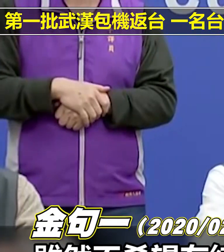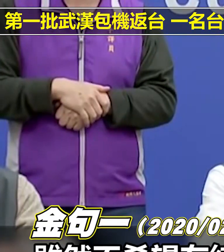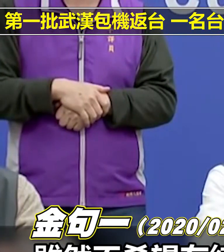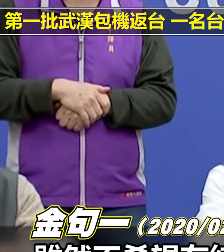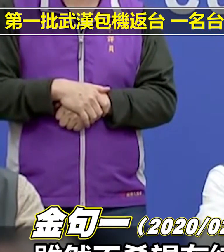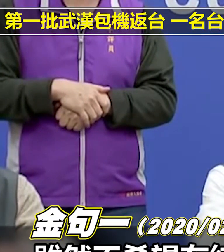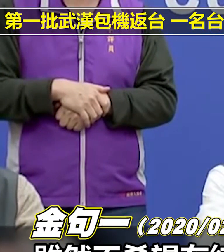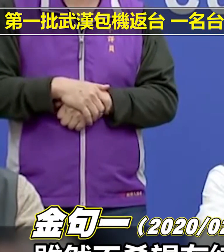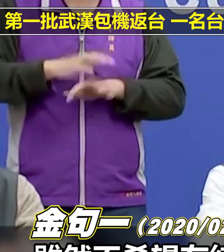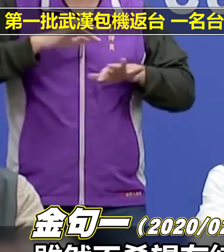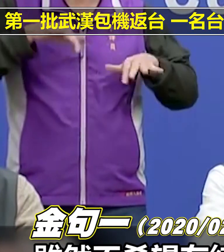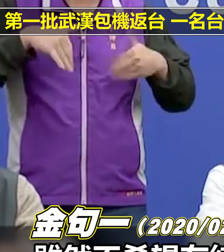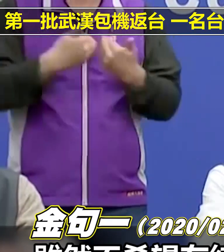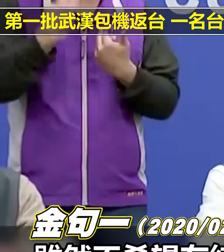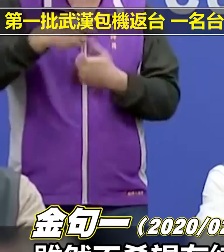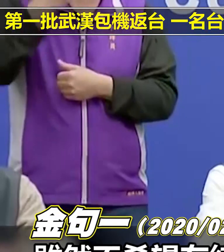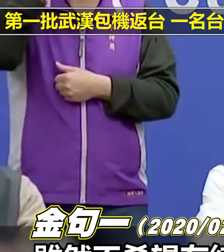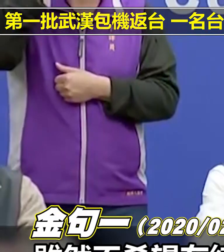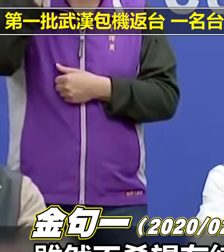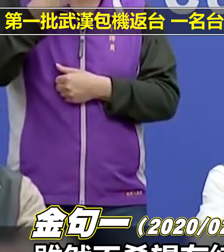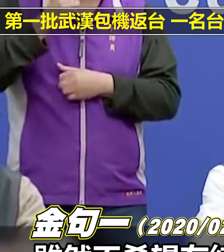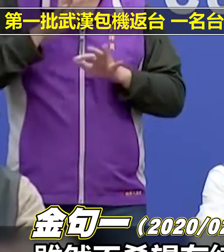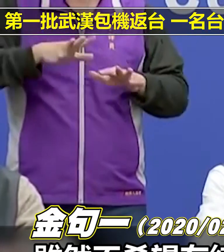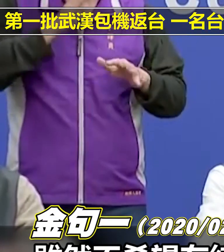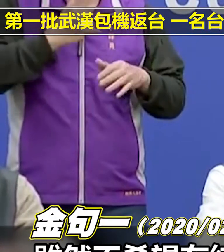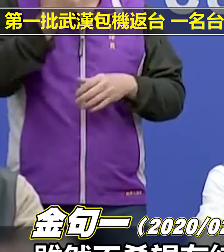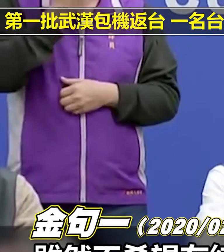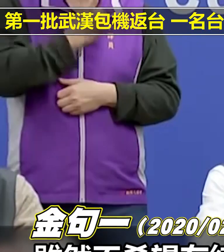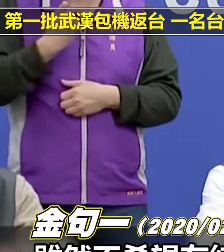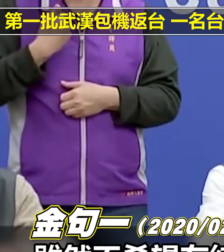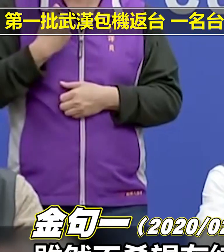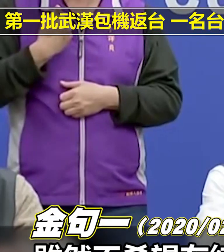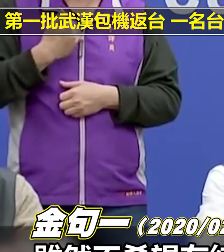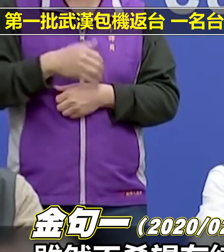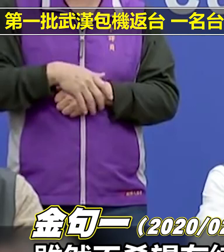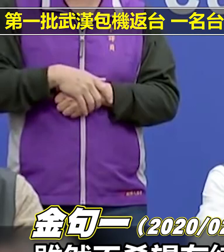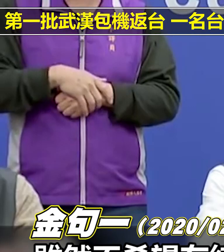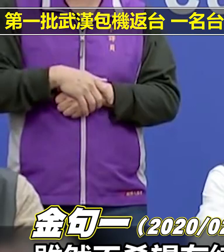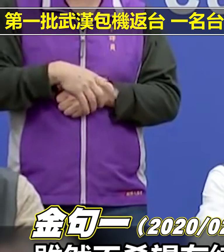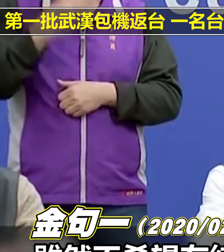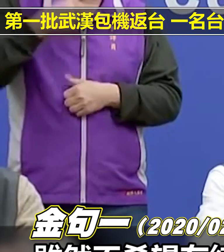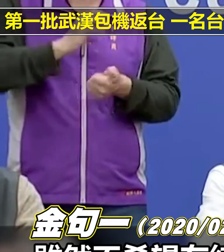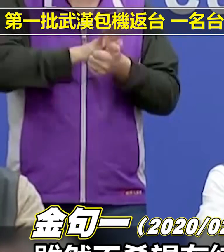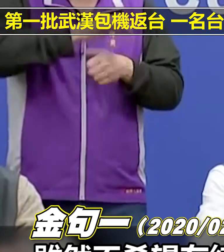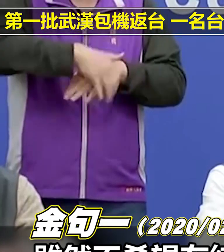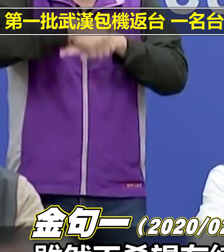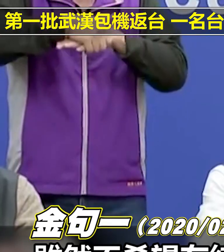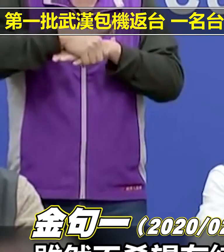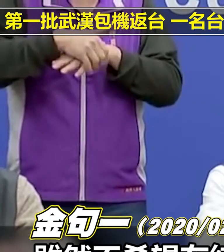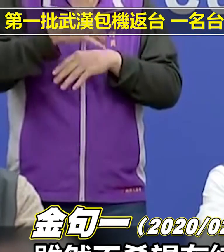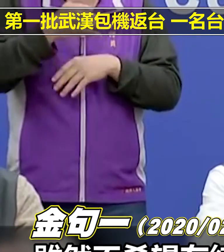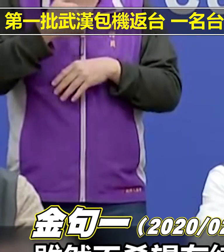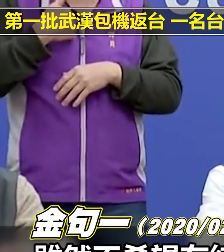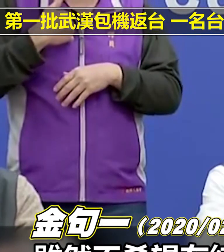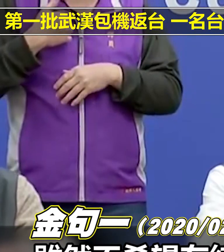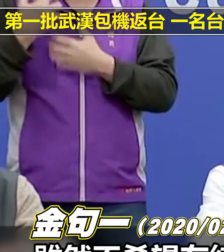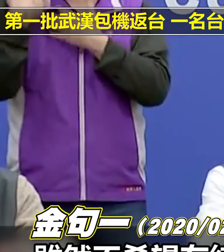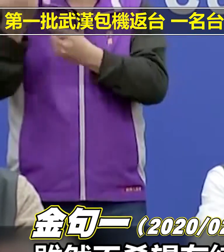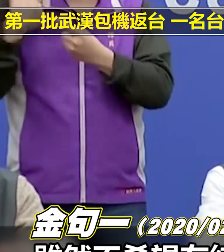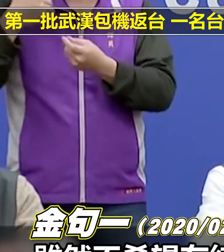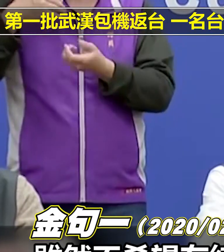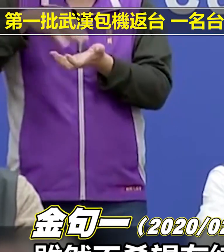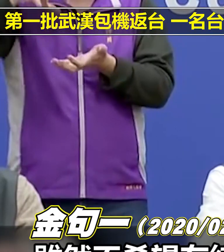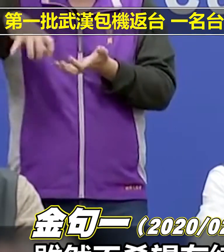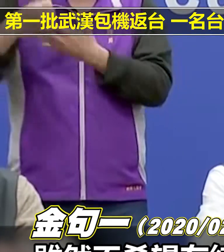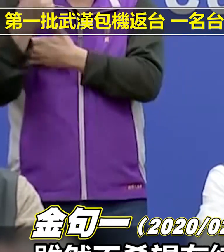但是呢，反过来想，那也等于是很有可能也能够救他一命，让我们的医疗界尽